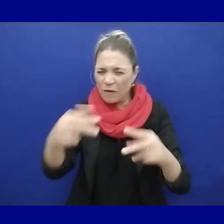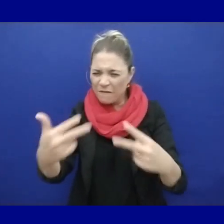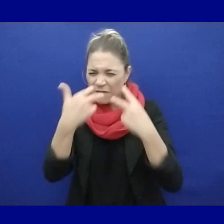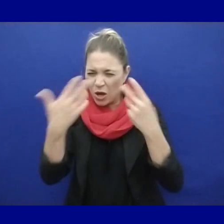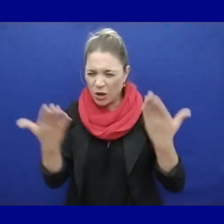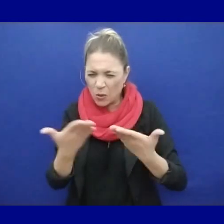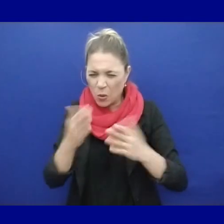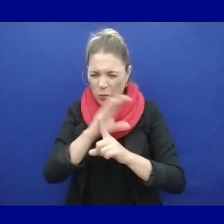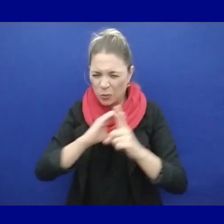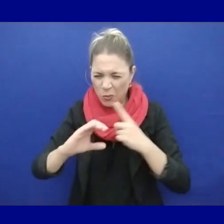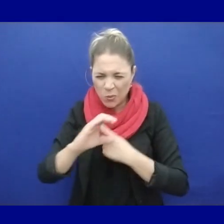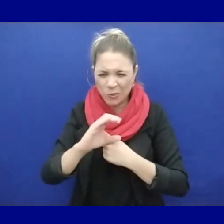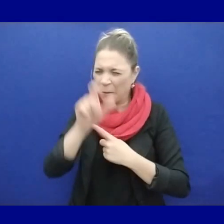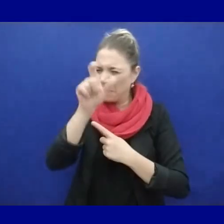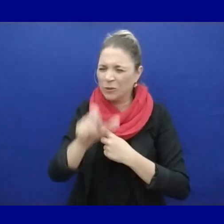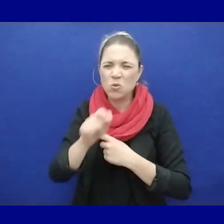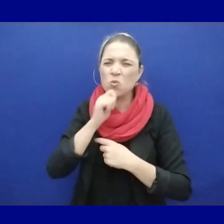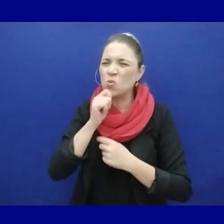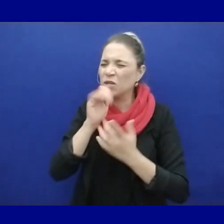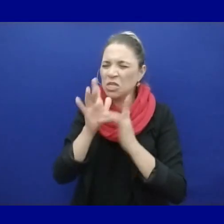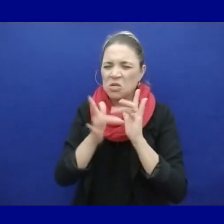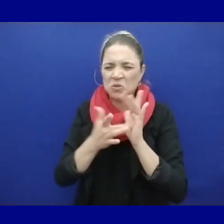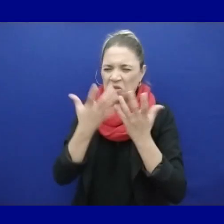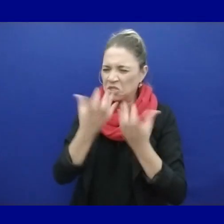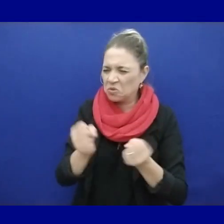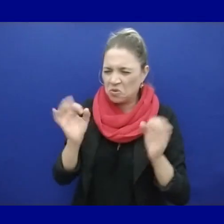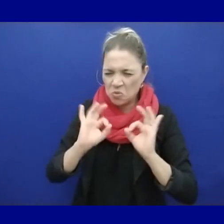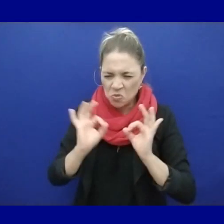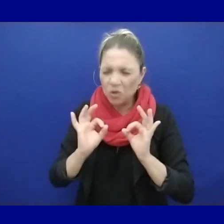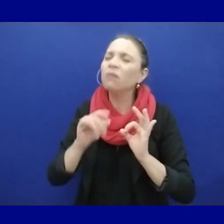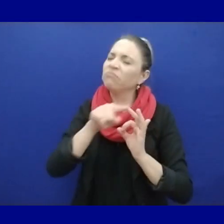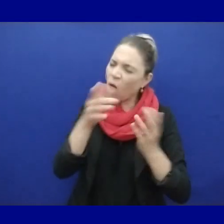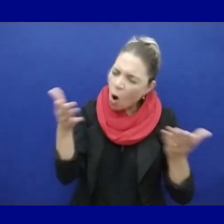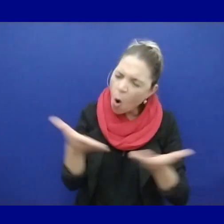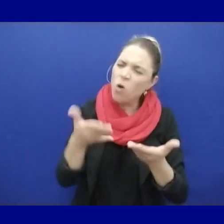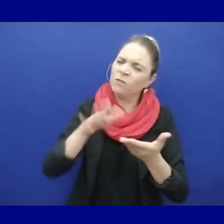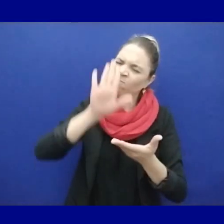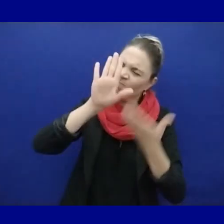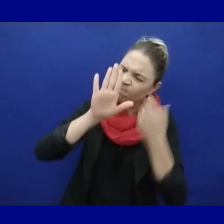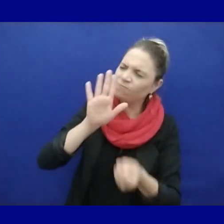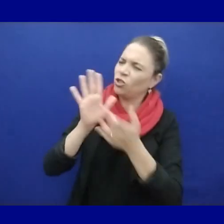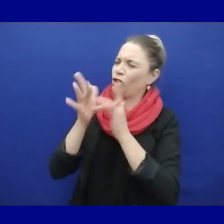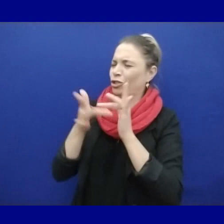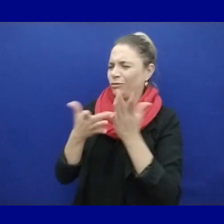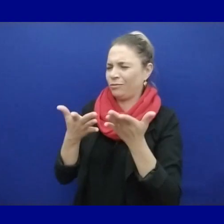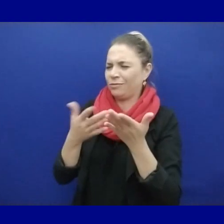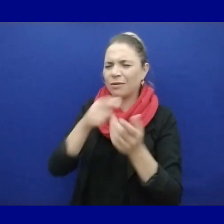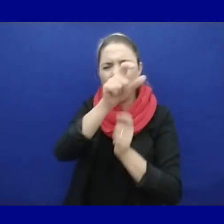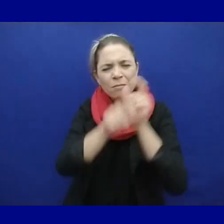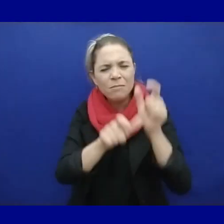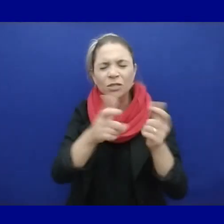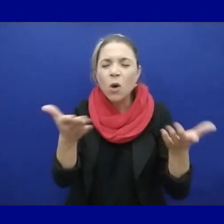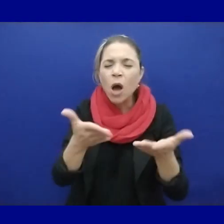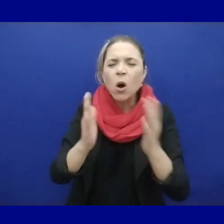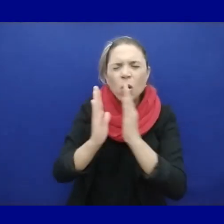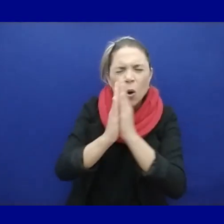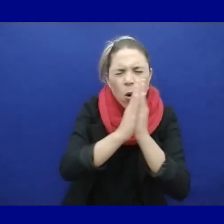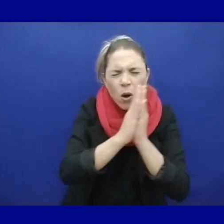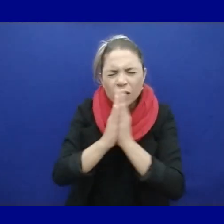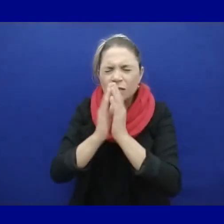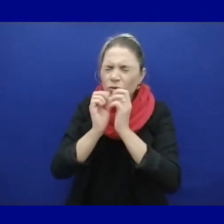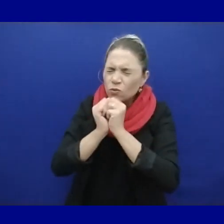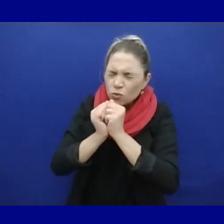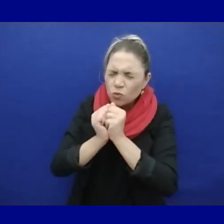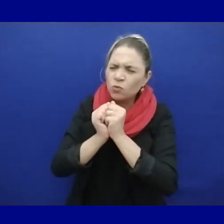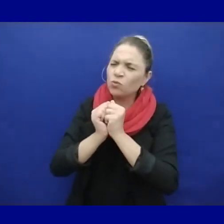seja salvo, seja salva. Viva pela fé em Teu nome. Nós apresentamos diante do Senhor cada vida que conosco ora